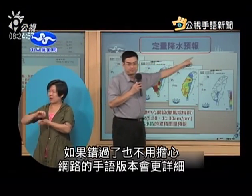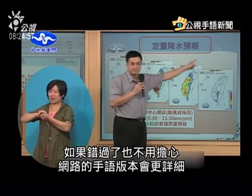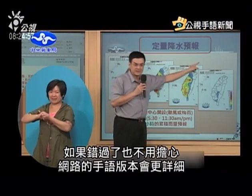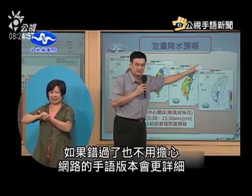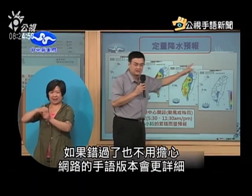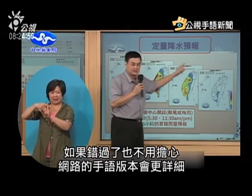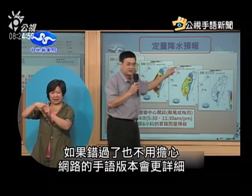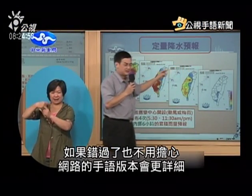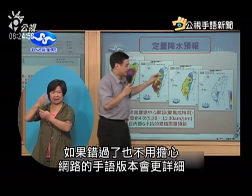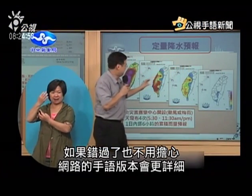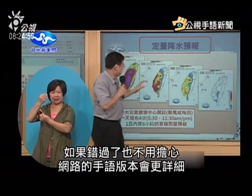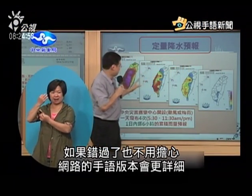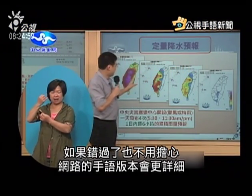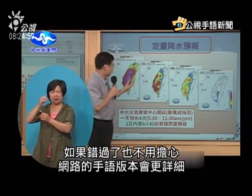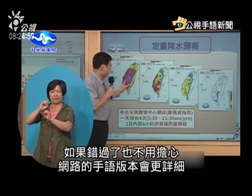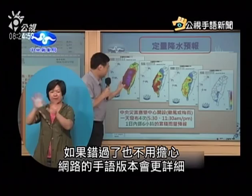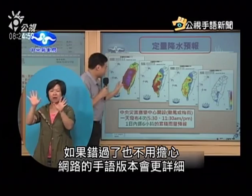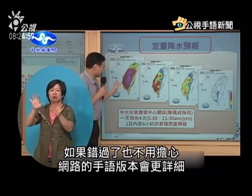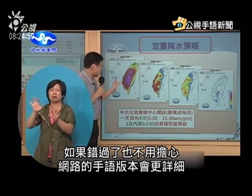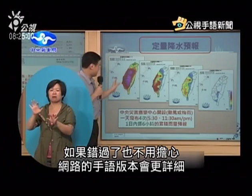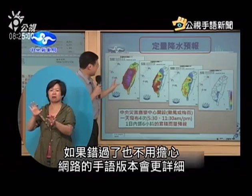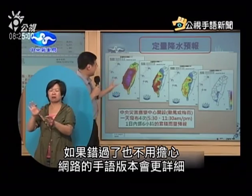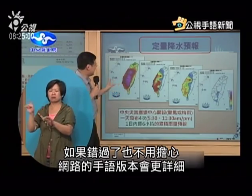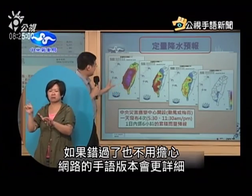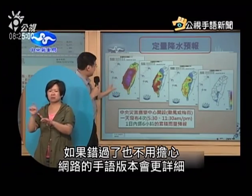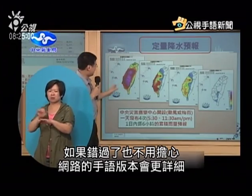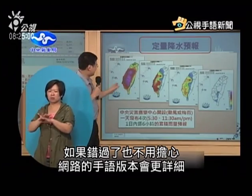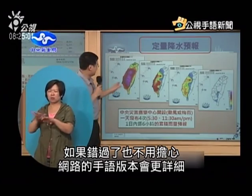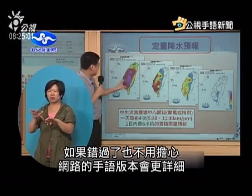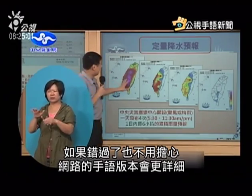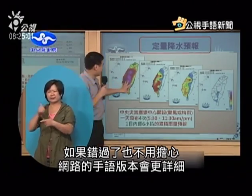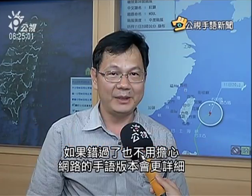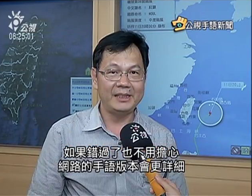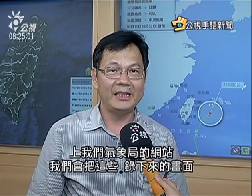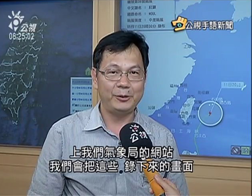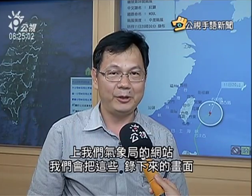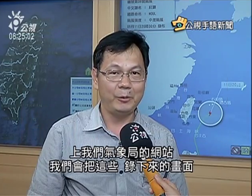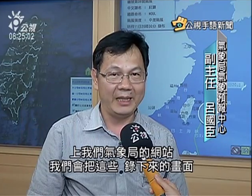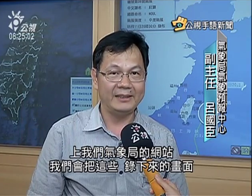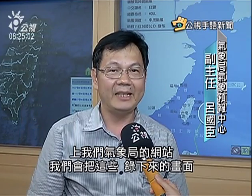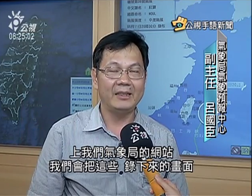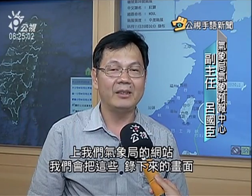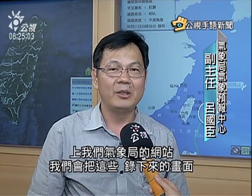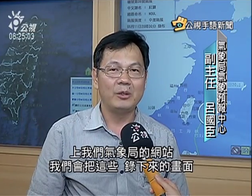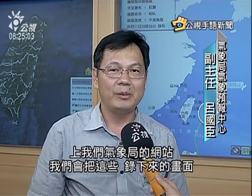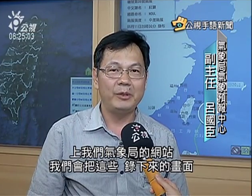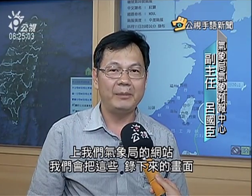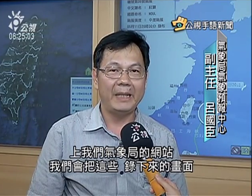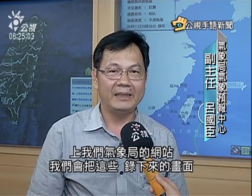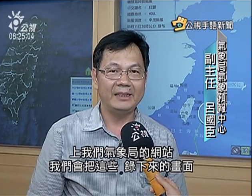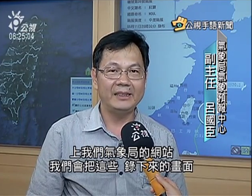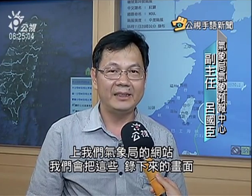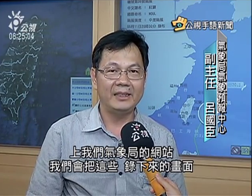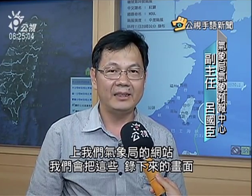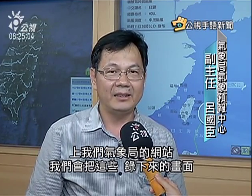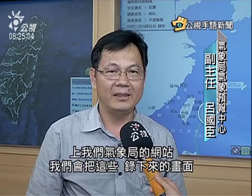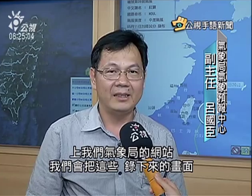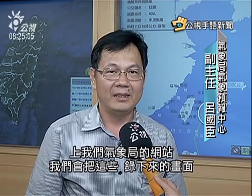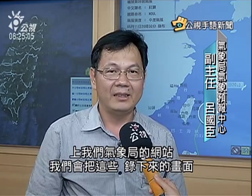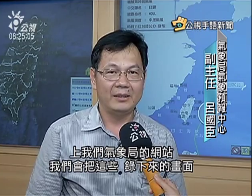了也不用担心，网络的手语版本会更详细。 上我们气象局的网站，我们会把这一些